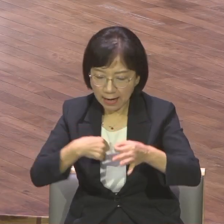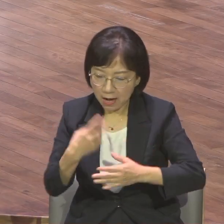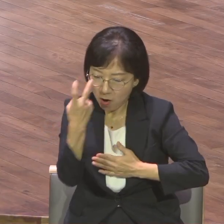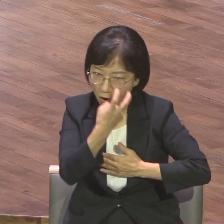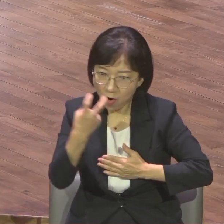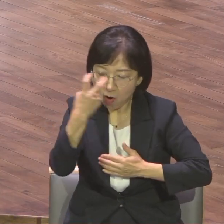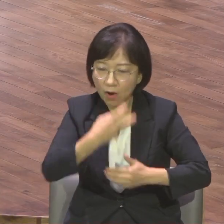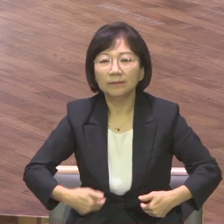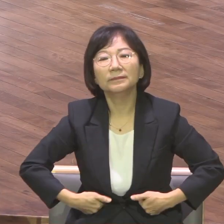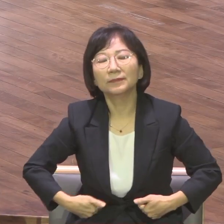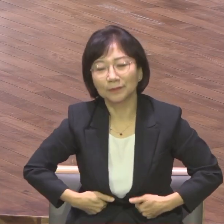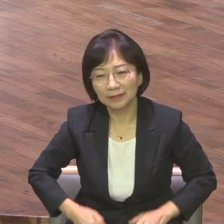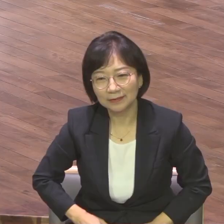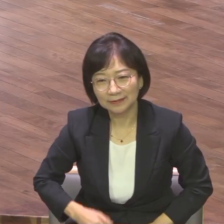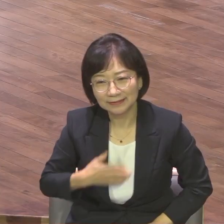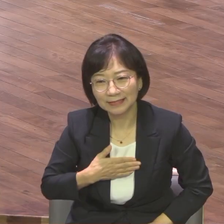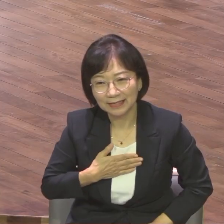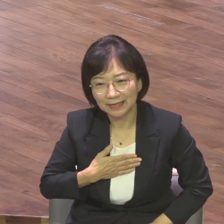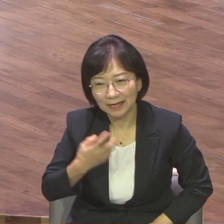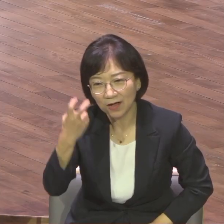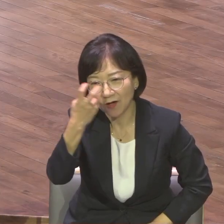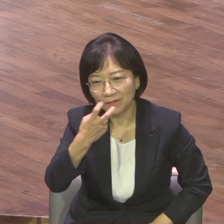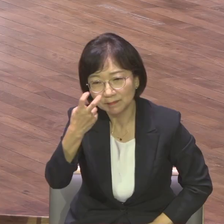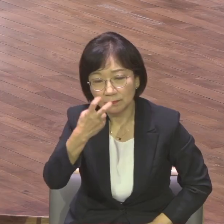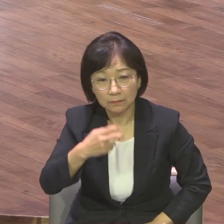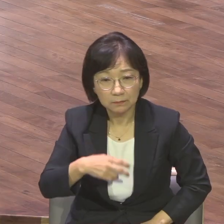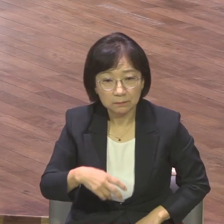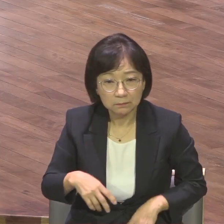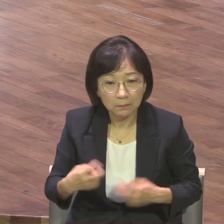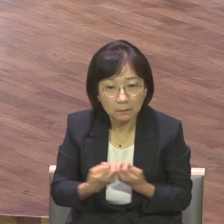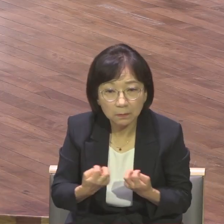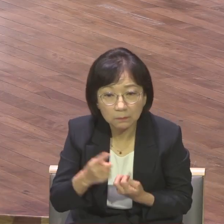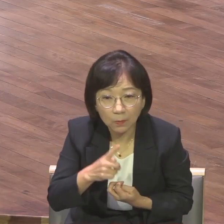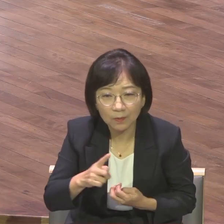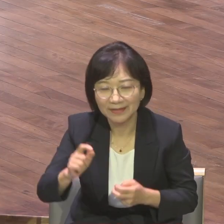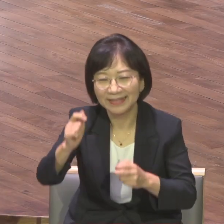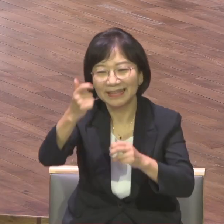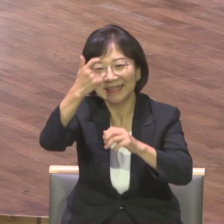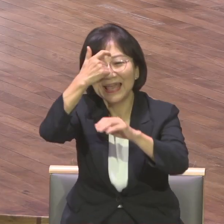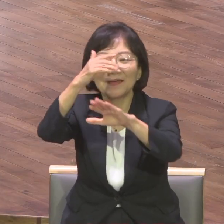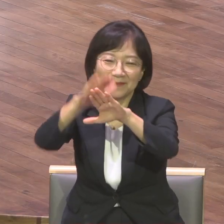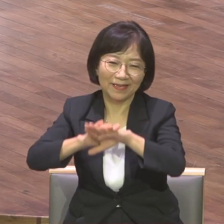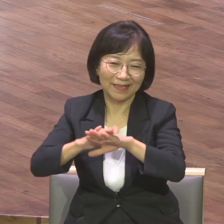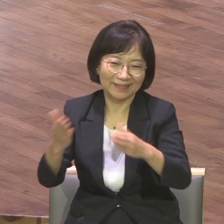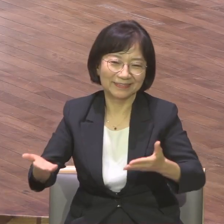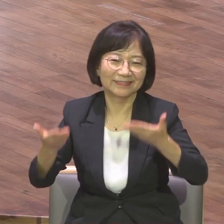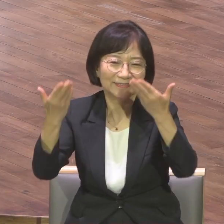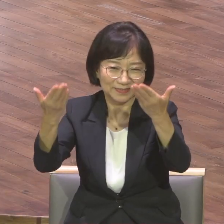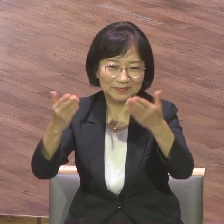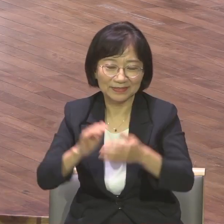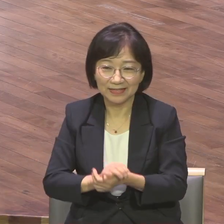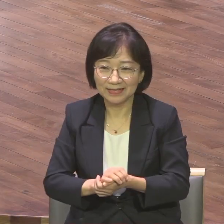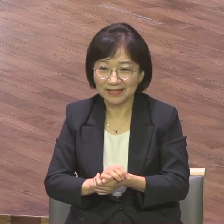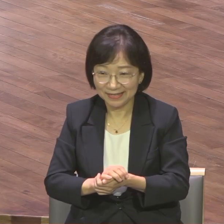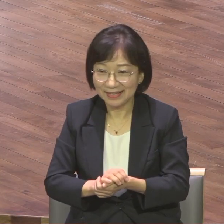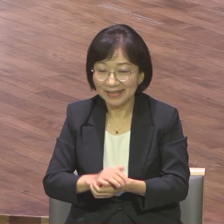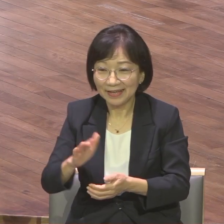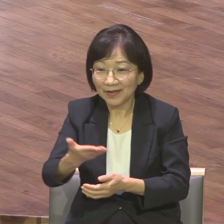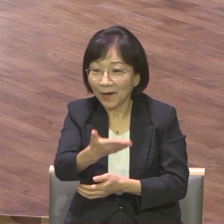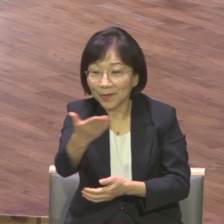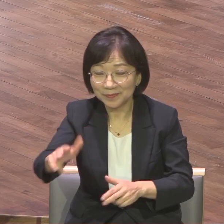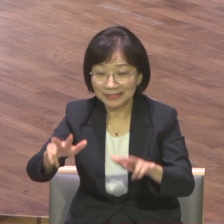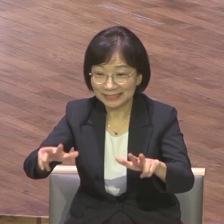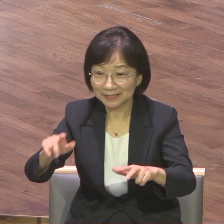점검해야 돼. 그것이 뭐예요? 주일 성수입니다. 주일 성수. 이 자리에 와서 예배